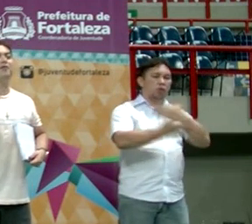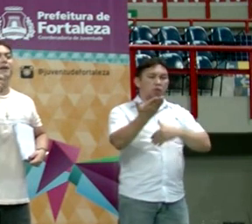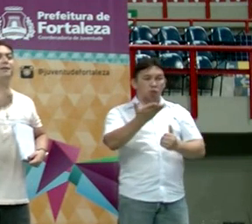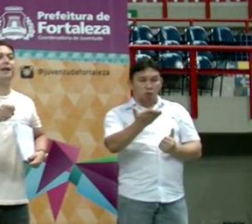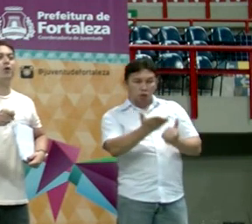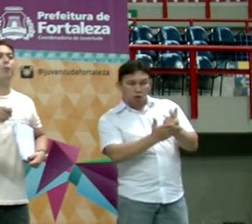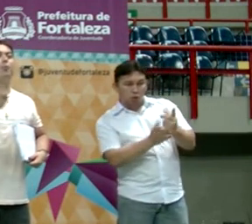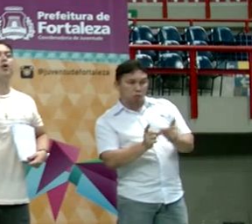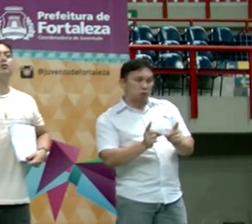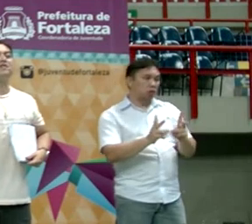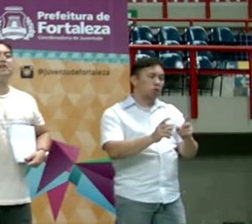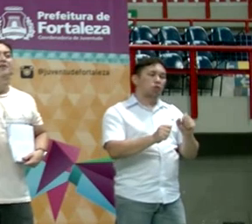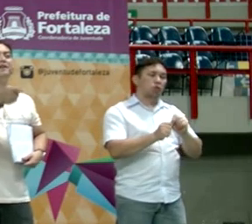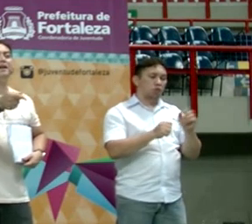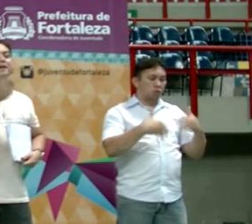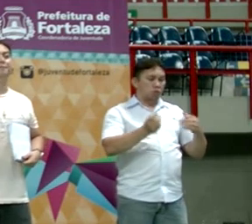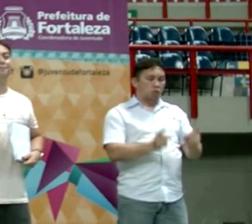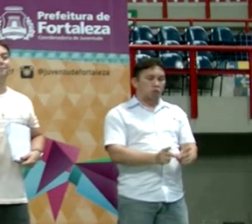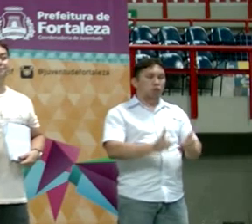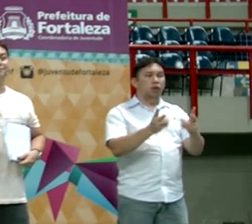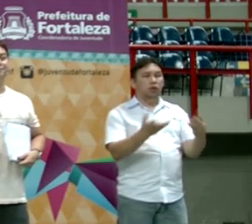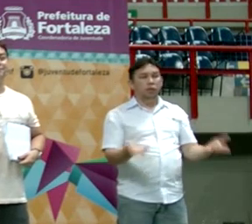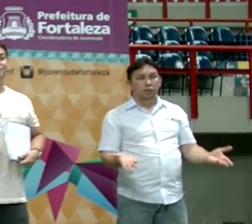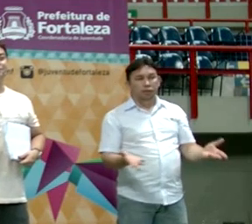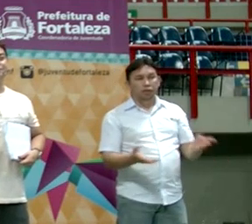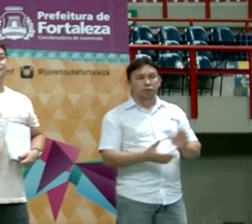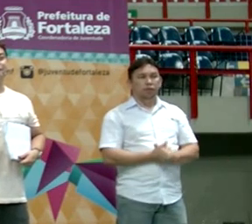É comprar e vender ou produzir e vender?